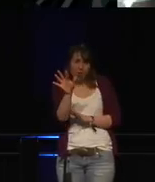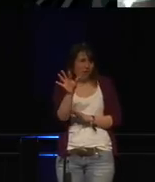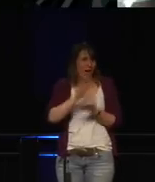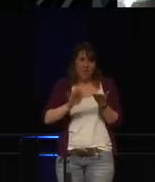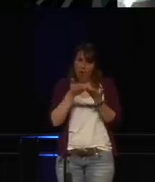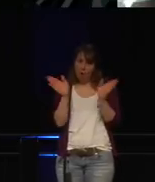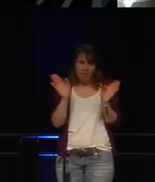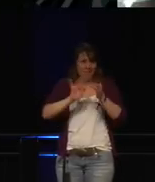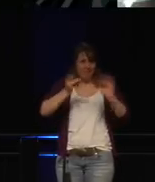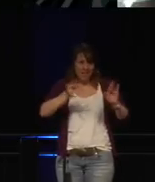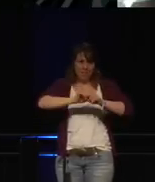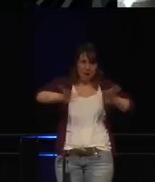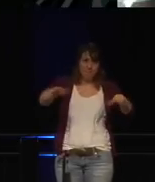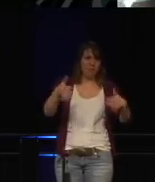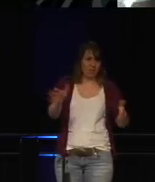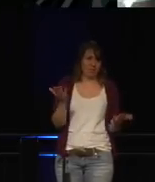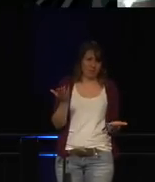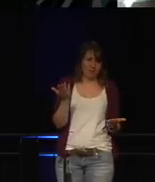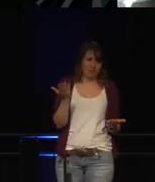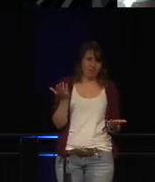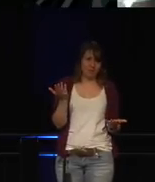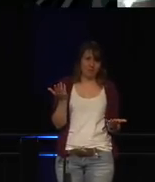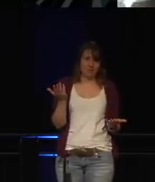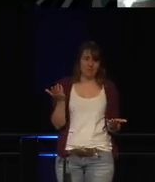Y fue encontrado libre en internet.